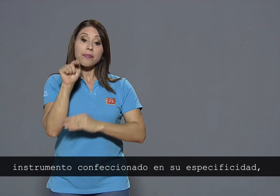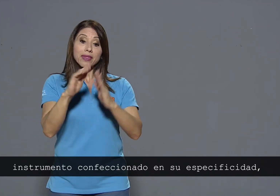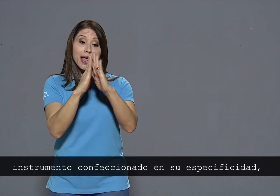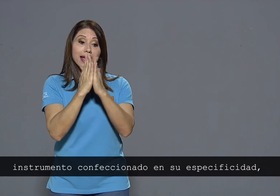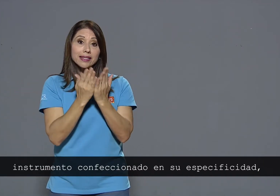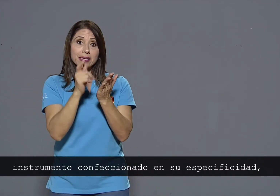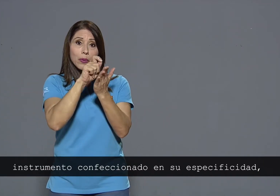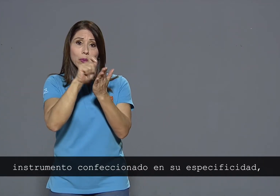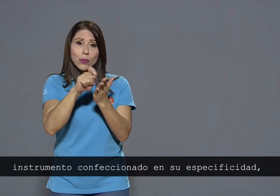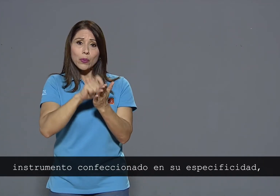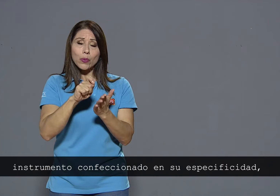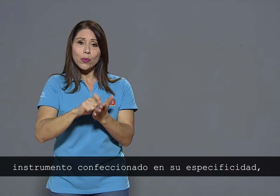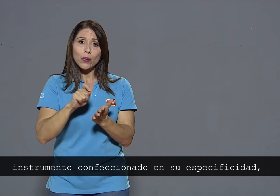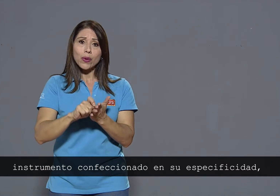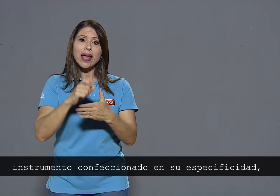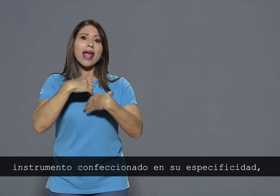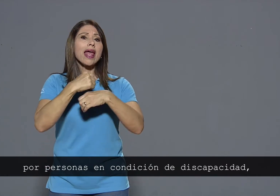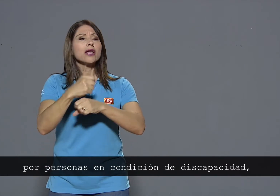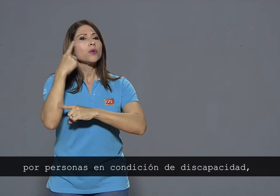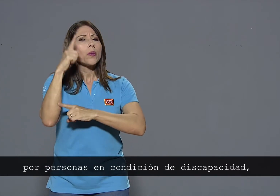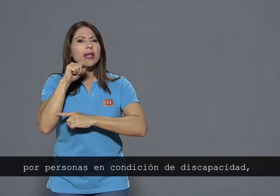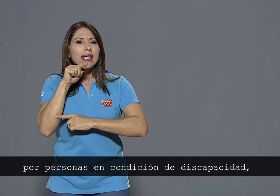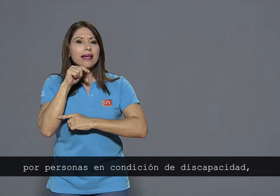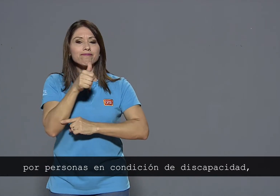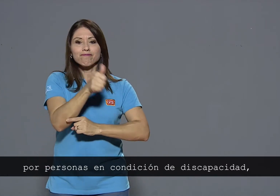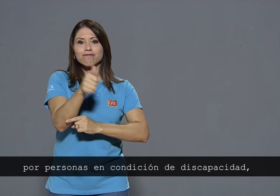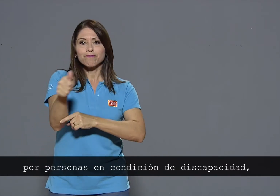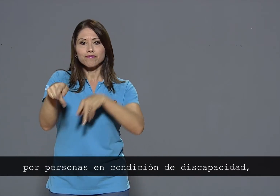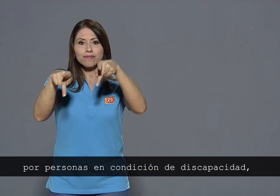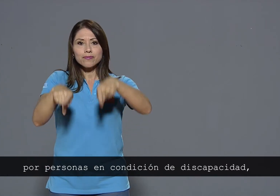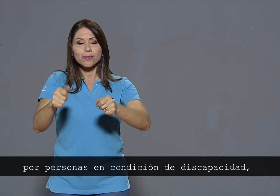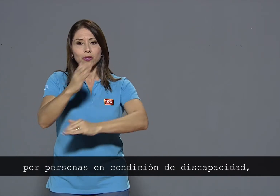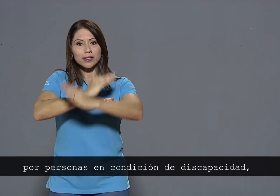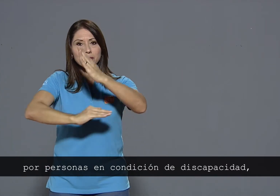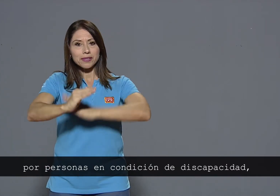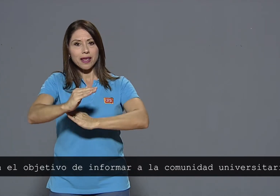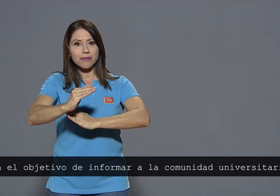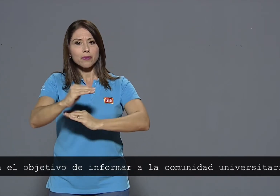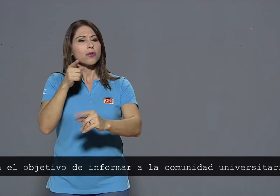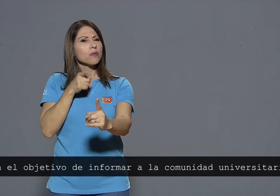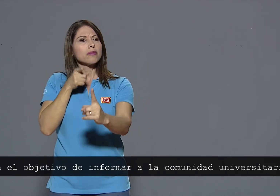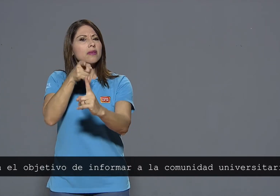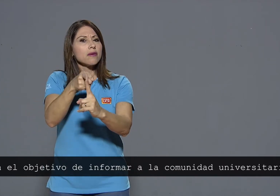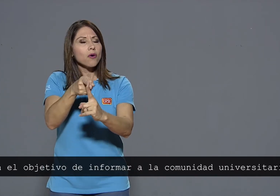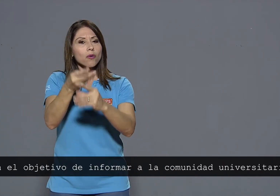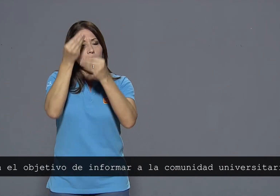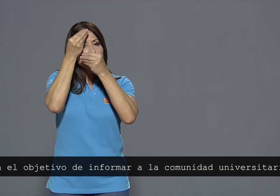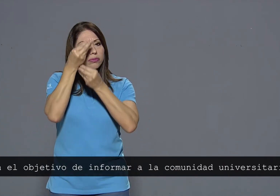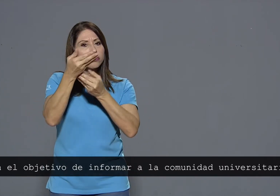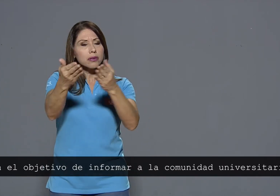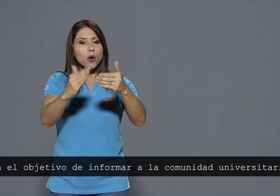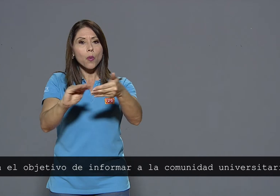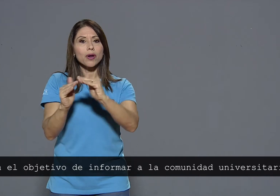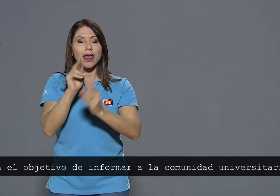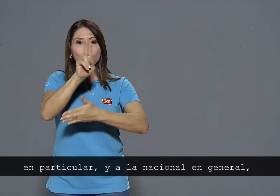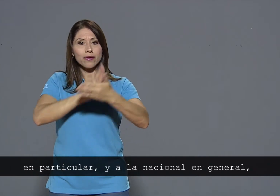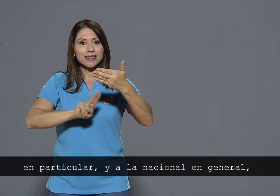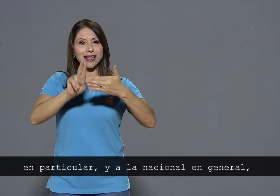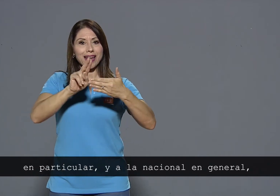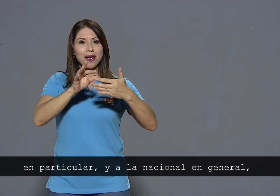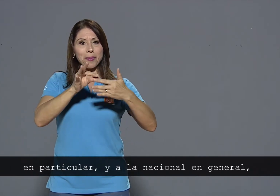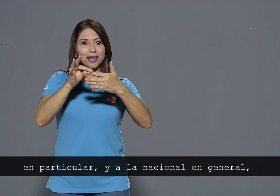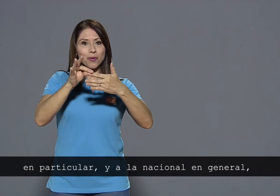instrumento confeccionado en su especificidad por personas en condición de discapacidad, con el objetivo de informar a la comunidad